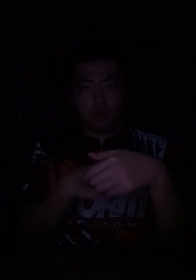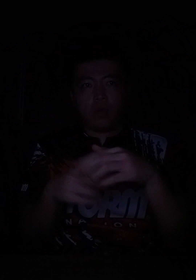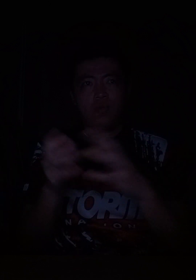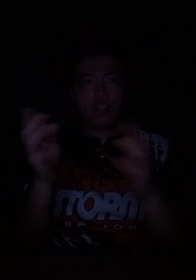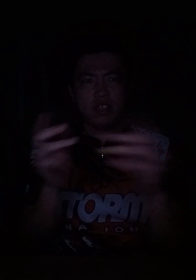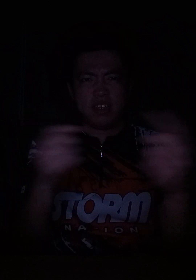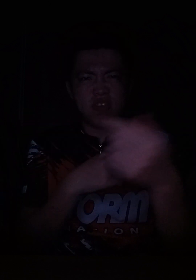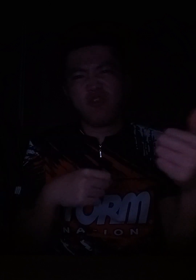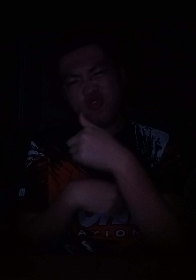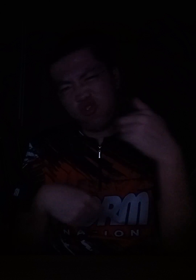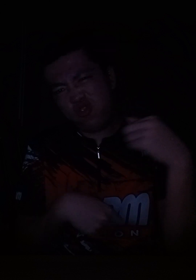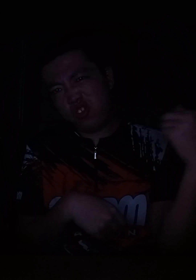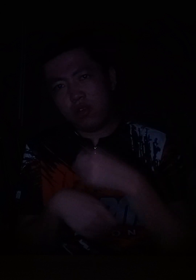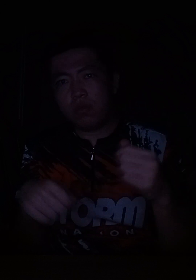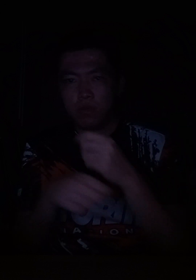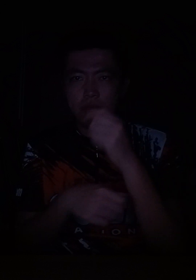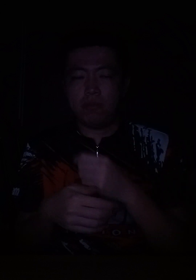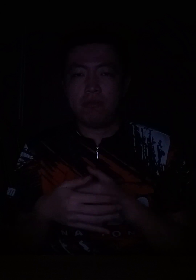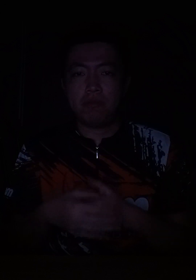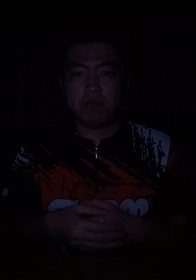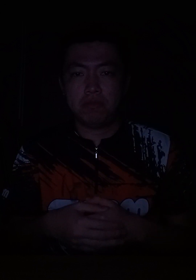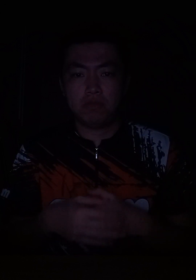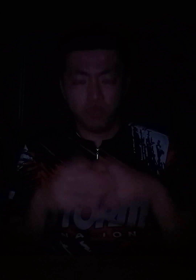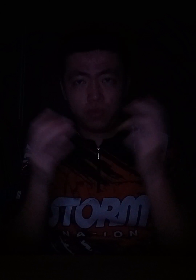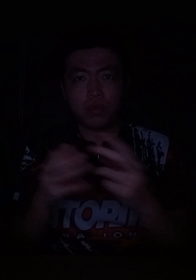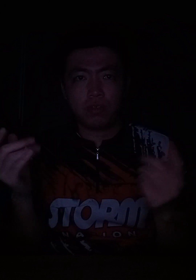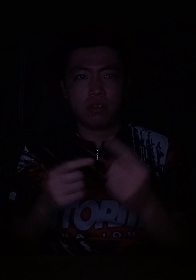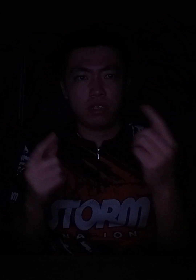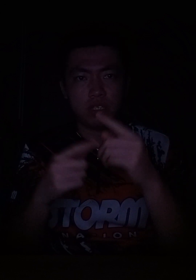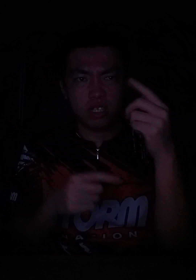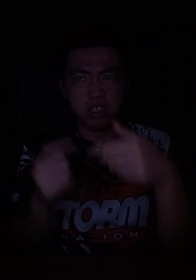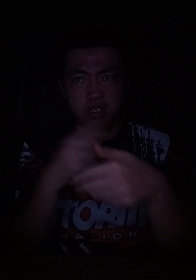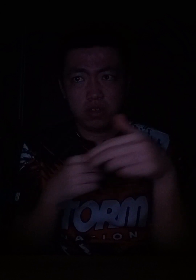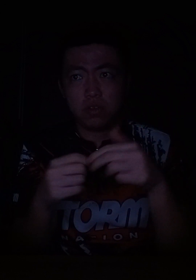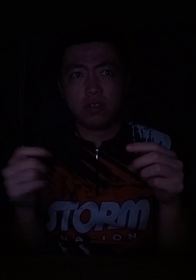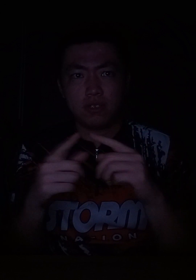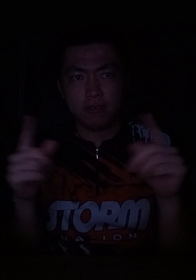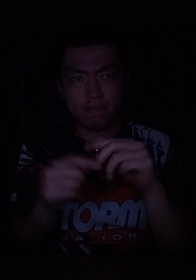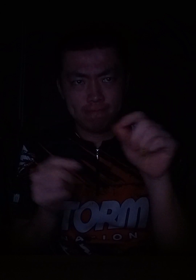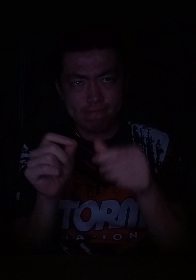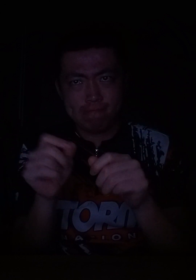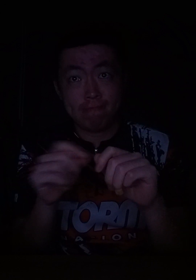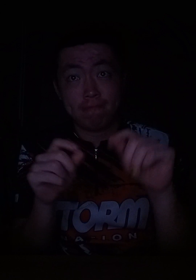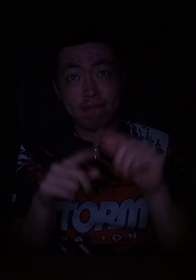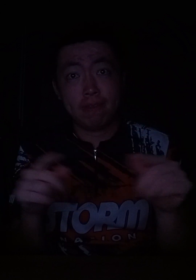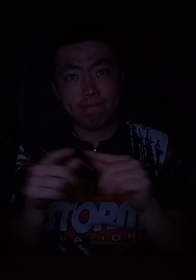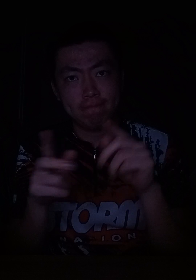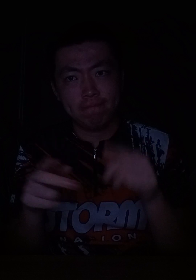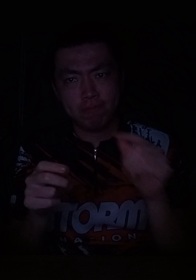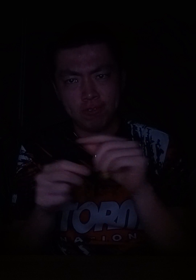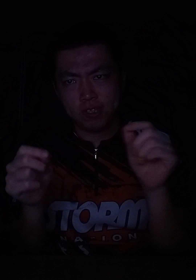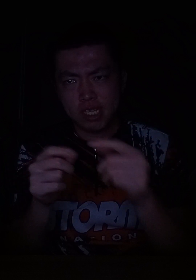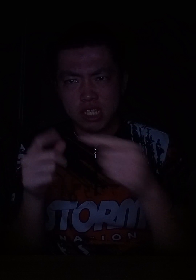흉기 사건이 또 벌어졌습니다. 50대 남성이 열차 안에서 열쇠고리에 달려있던 작은 흉기를 휘둘러